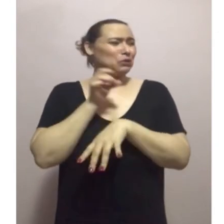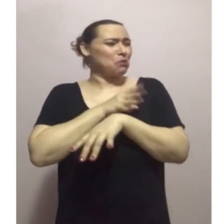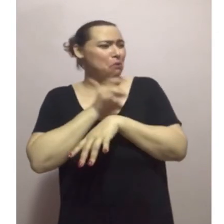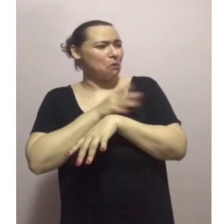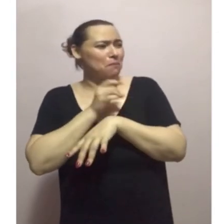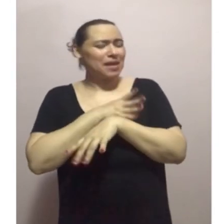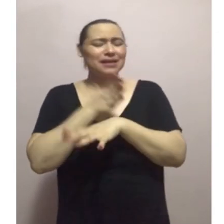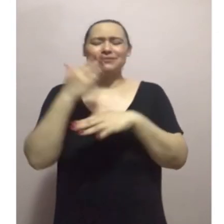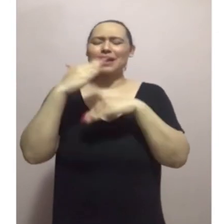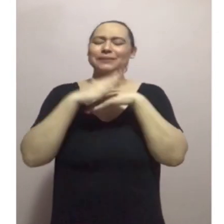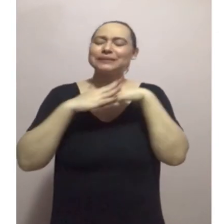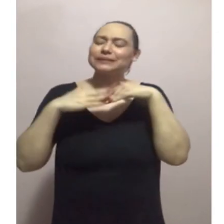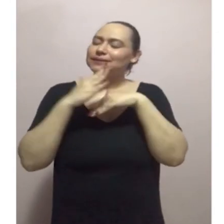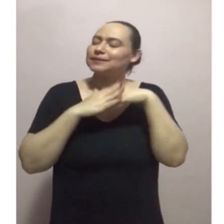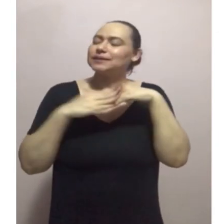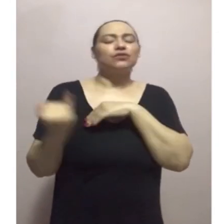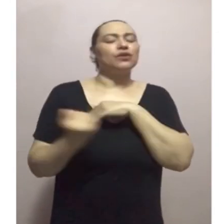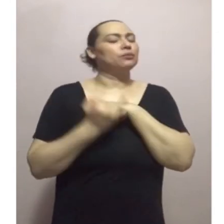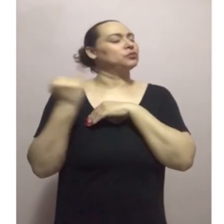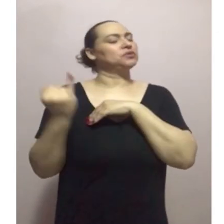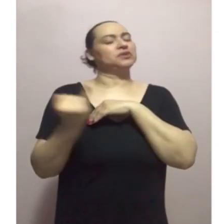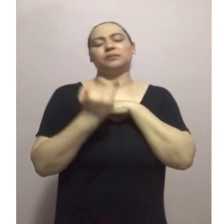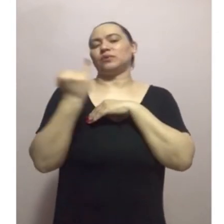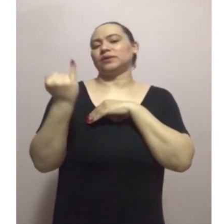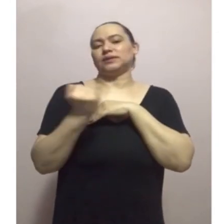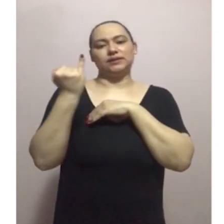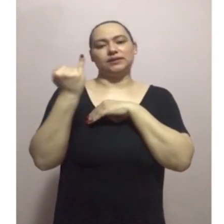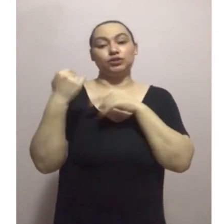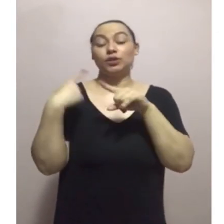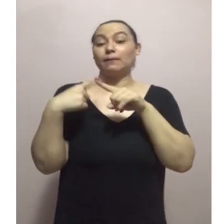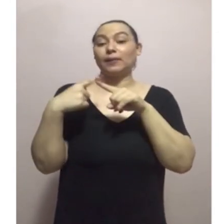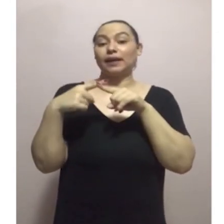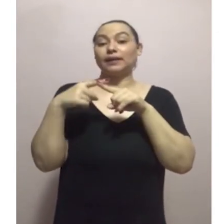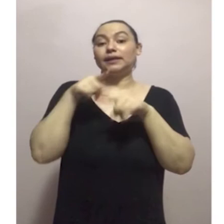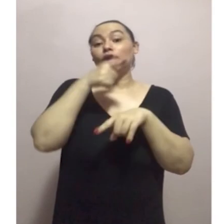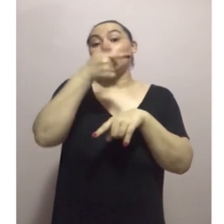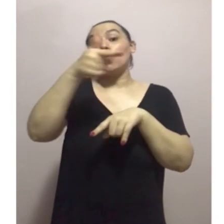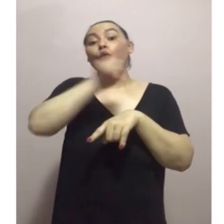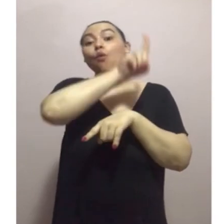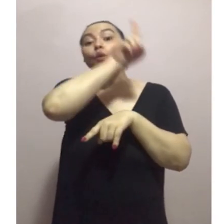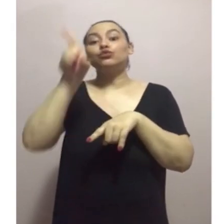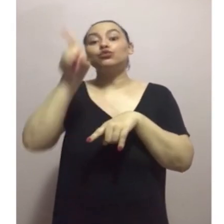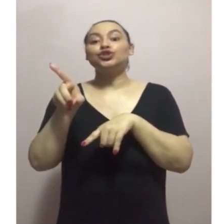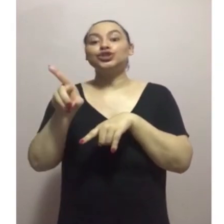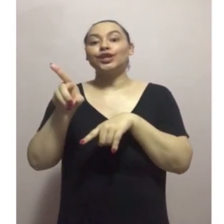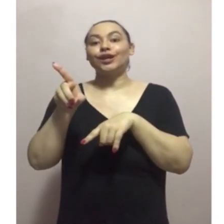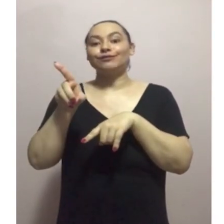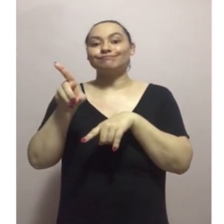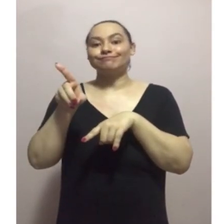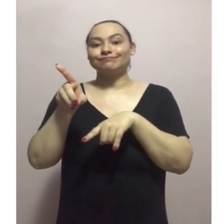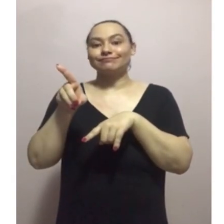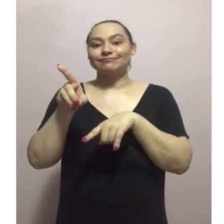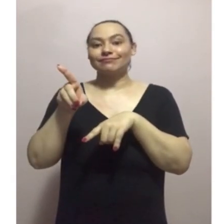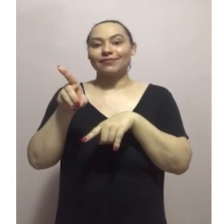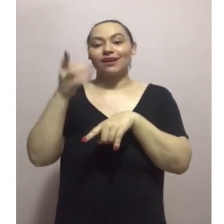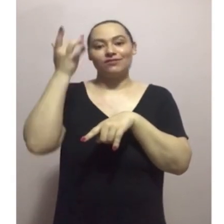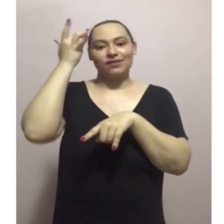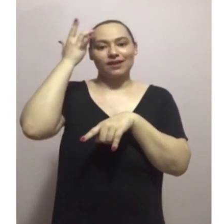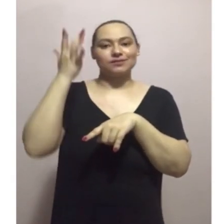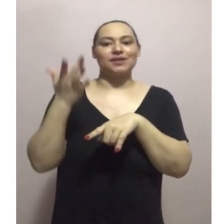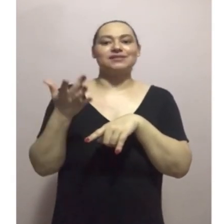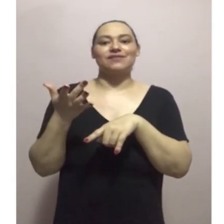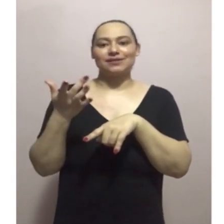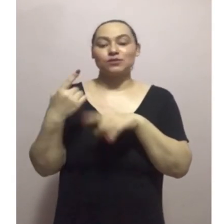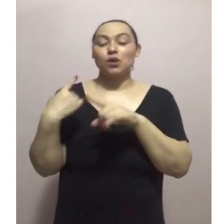clima afetivo, foi muito importante para que o dia seguinte ficasse mais fácil.